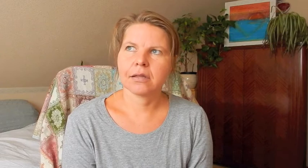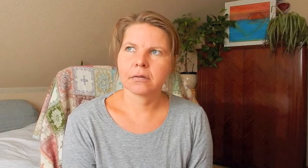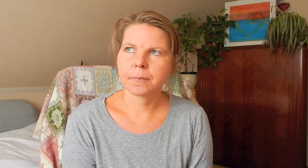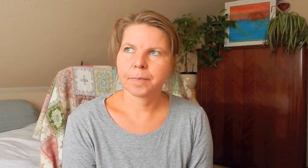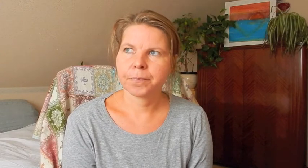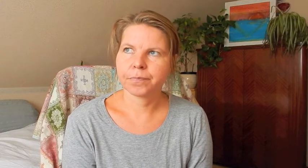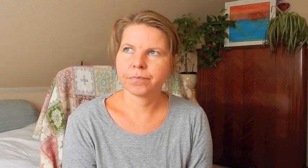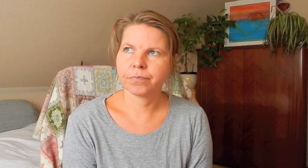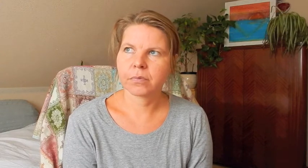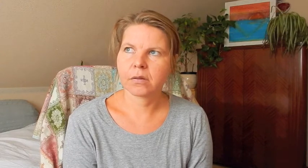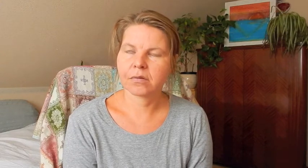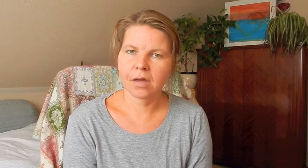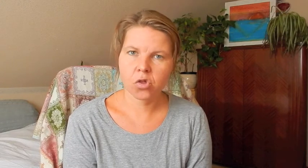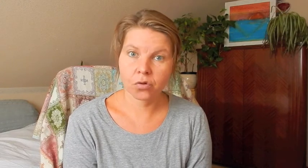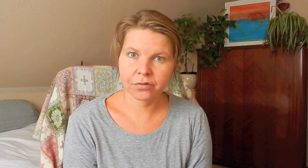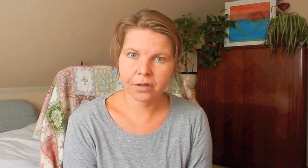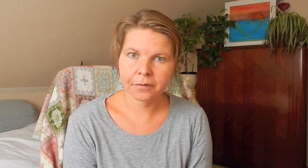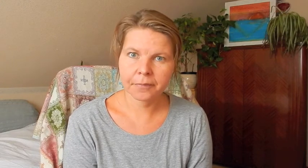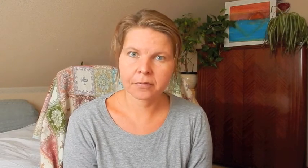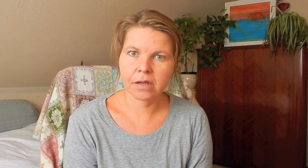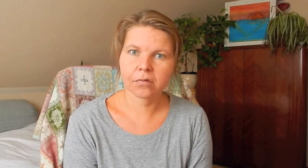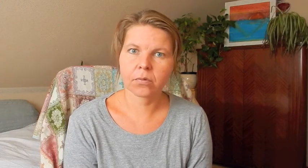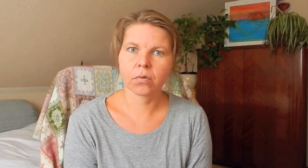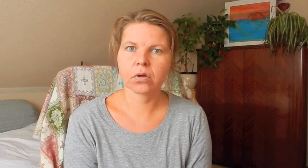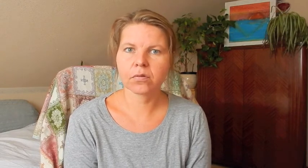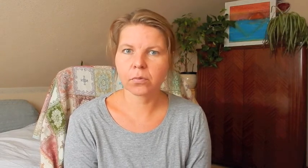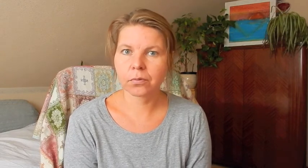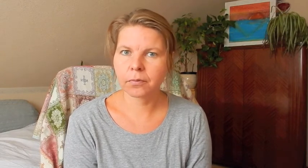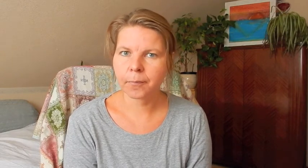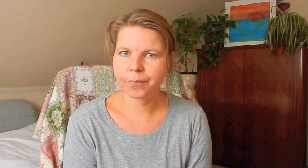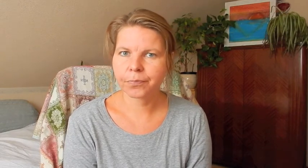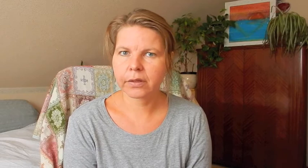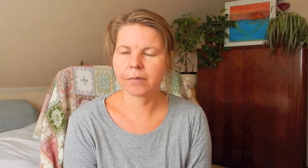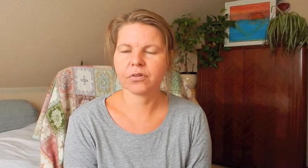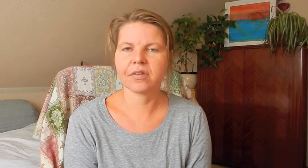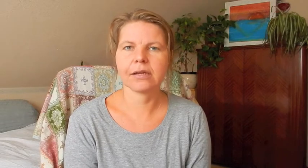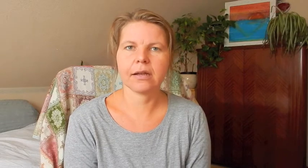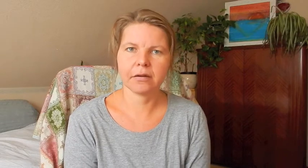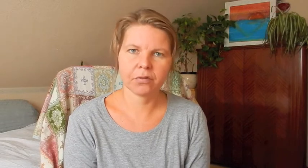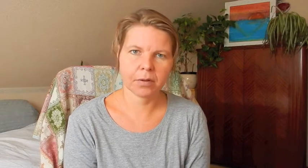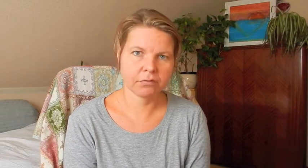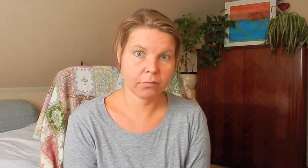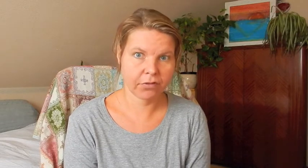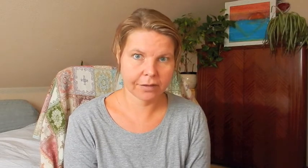Kind sehr schüchtern, sehr zurückgezogen. Ich habe viel Zeit allein verbracht vorm